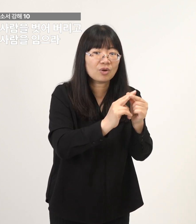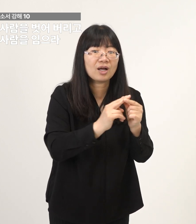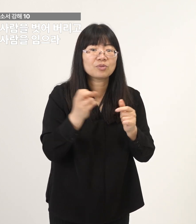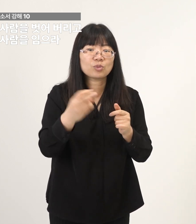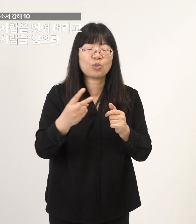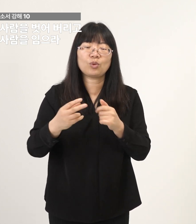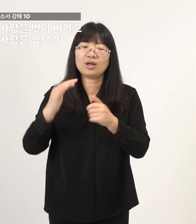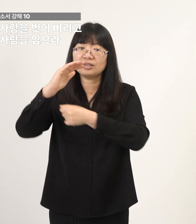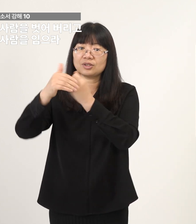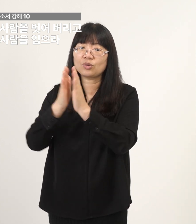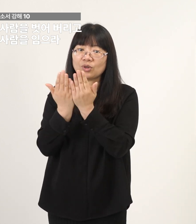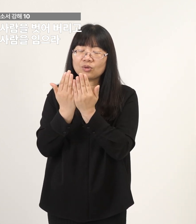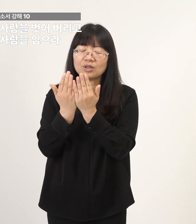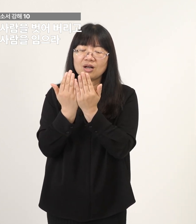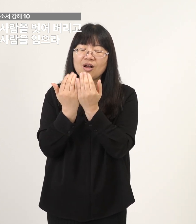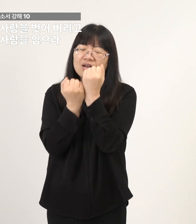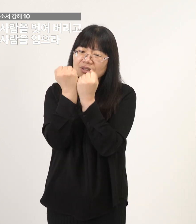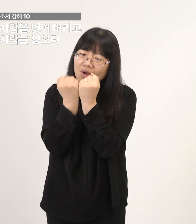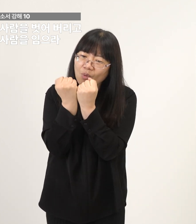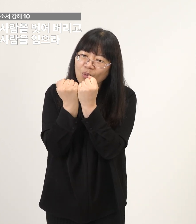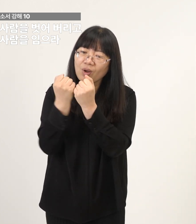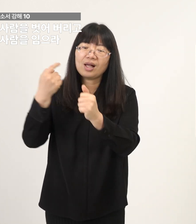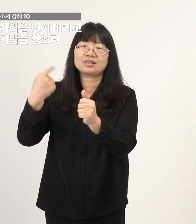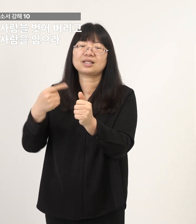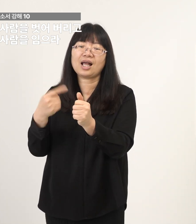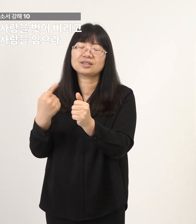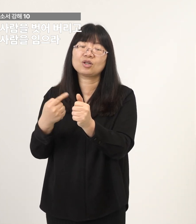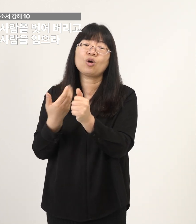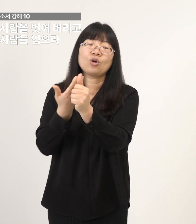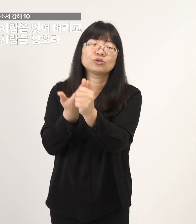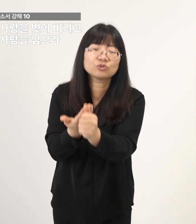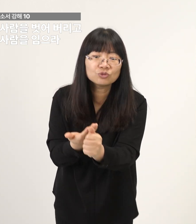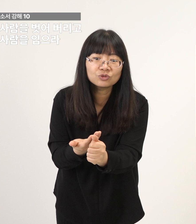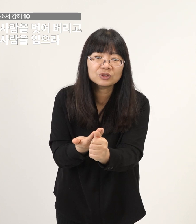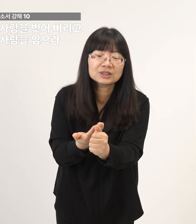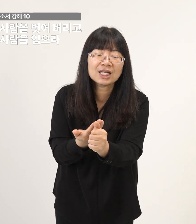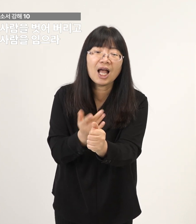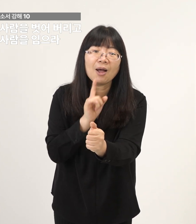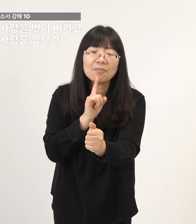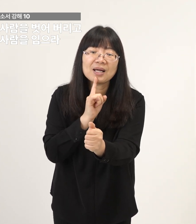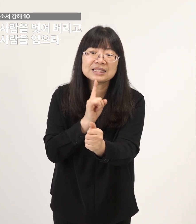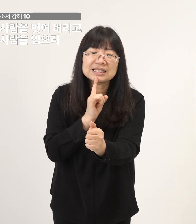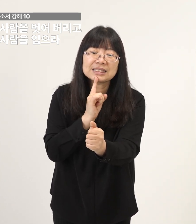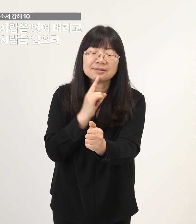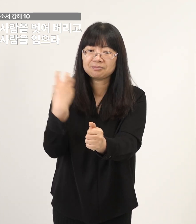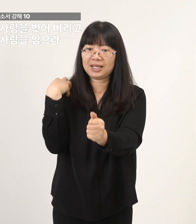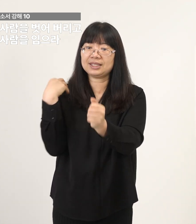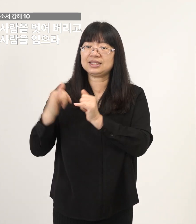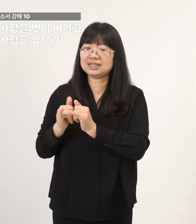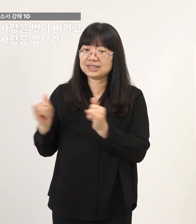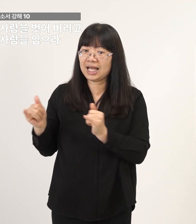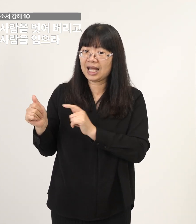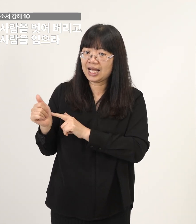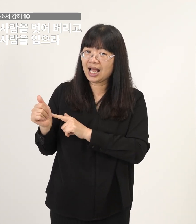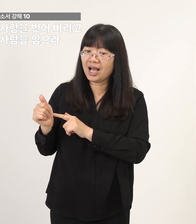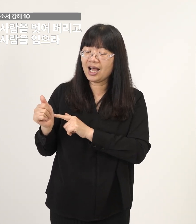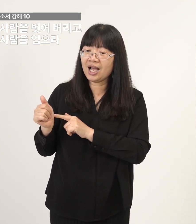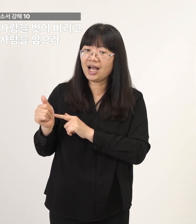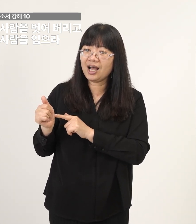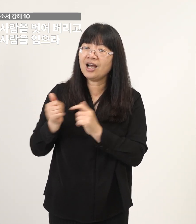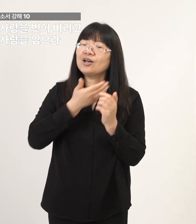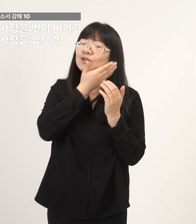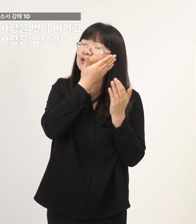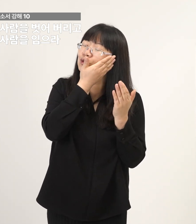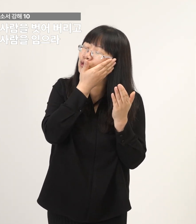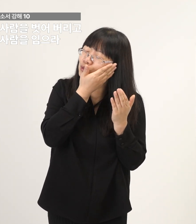그 성경을 풀어 설교하고 가르치고 해석해야 되는 이 말씀의 사역자들이 중요합니까? 중요하지